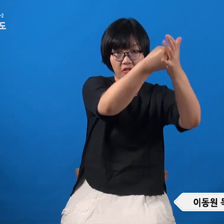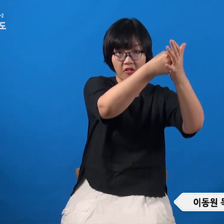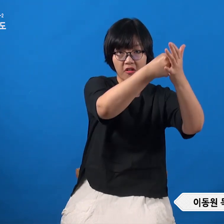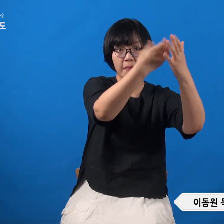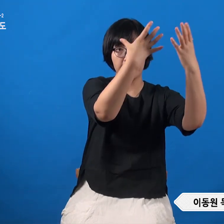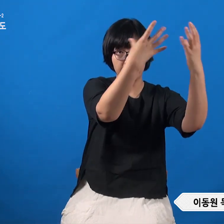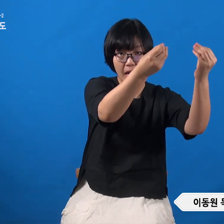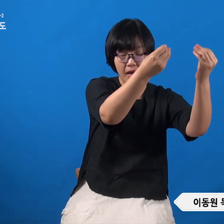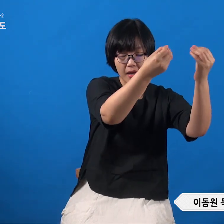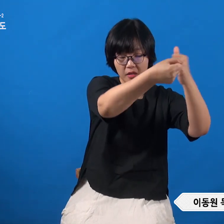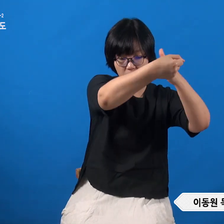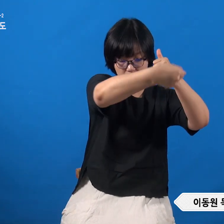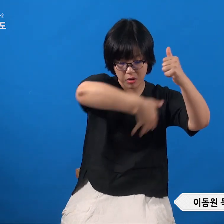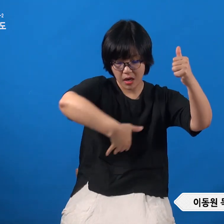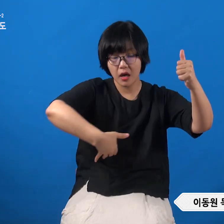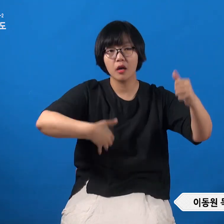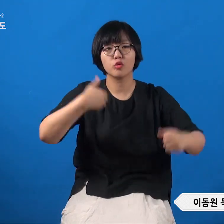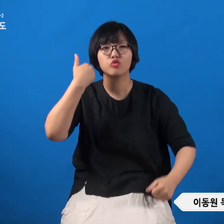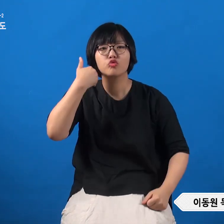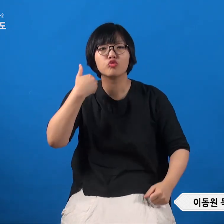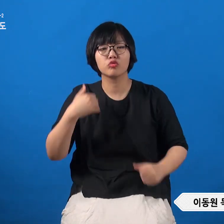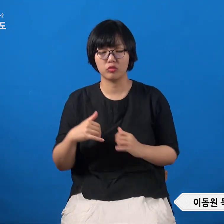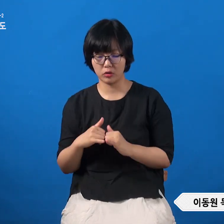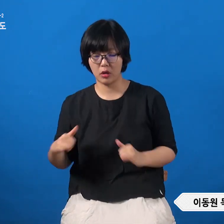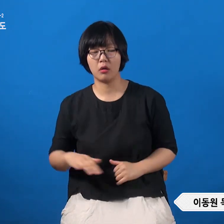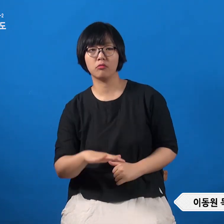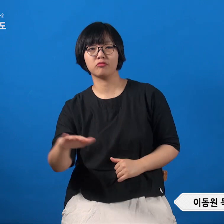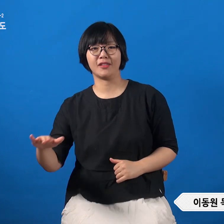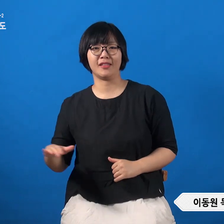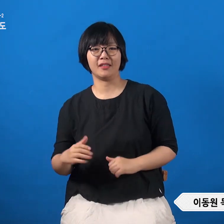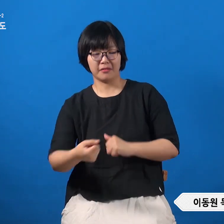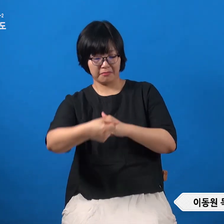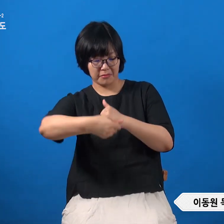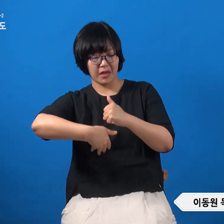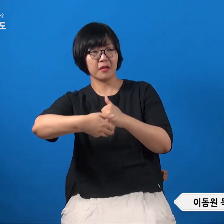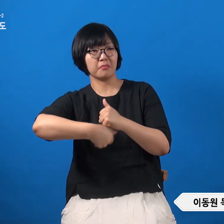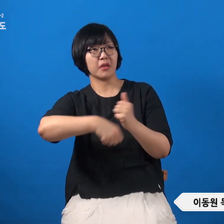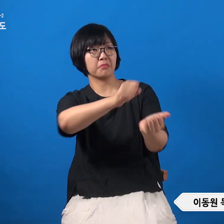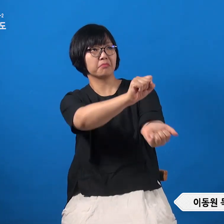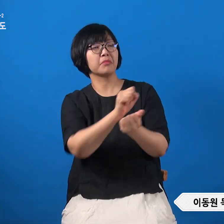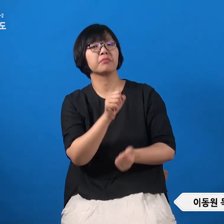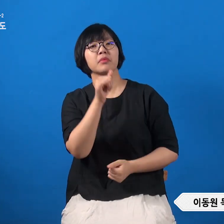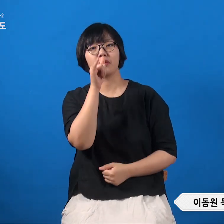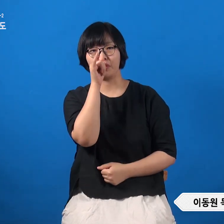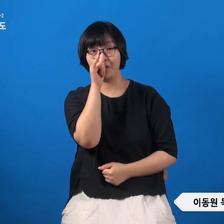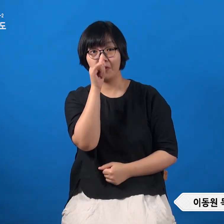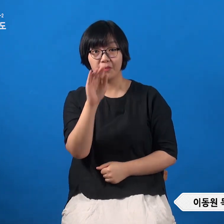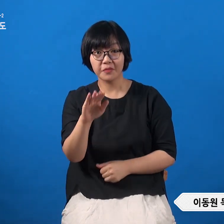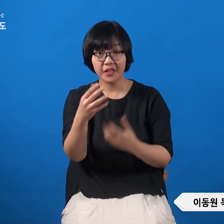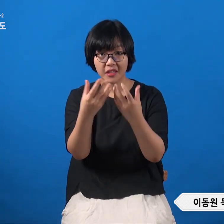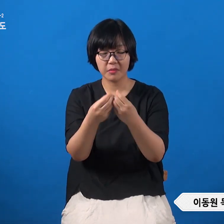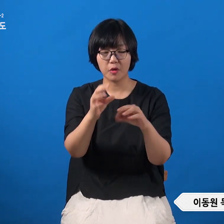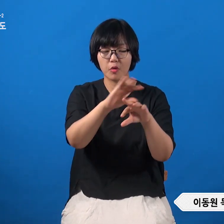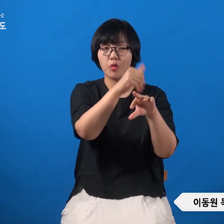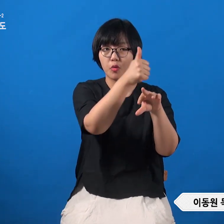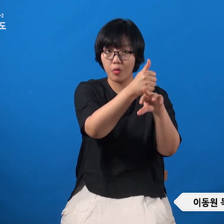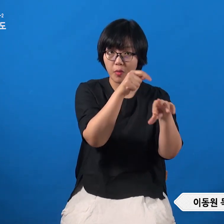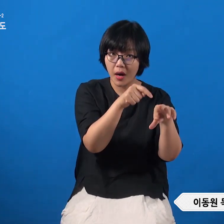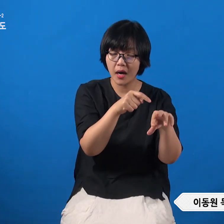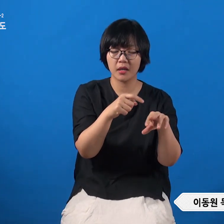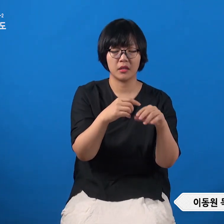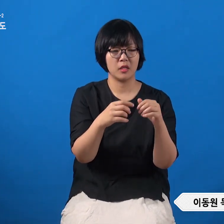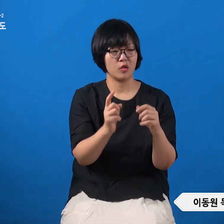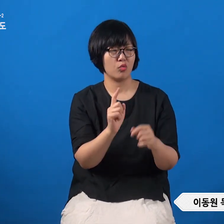우리의 삶에 곧바로 영향을 끼치기 때문에 그런 것입니다. 소위 임금 그리고 높은 지위에